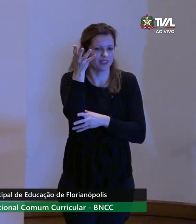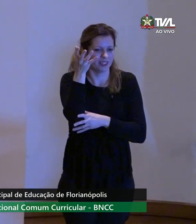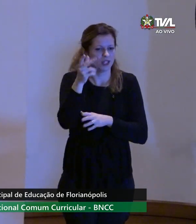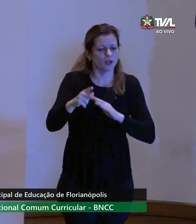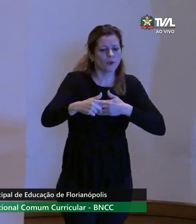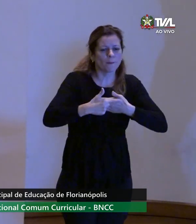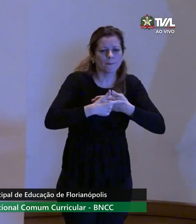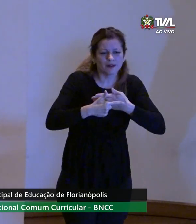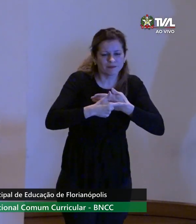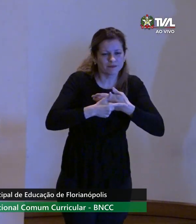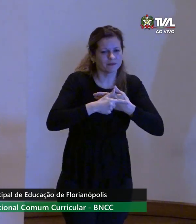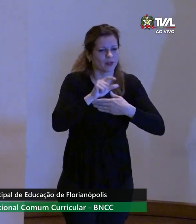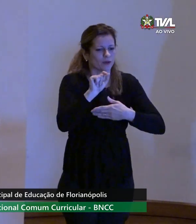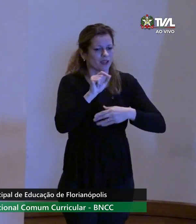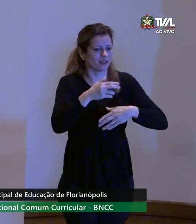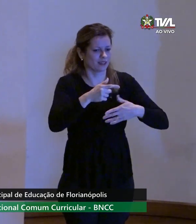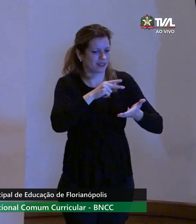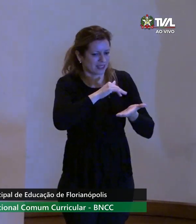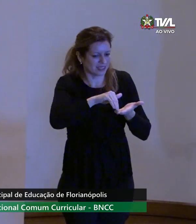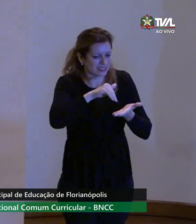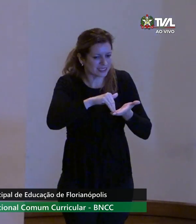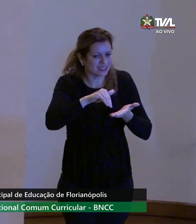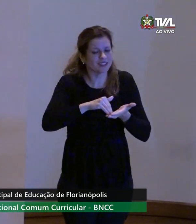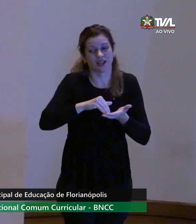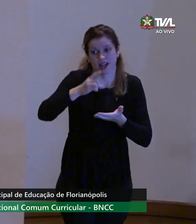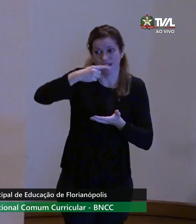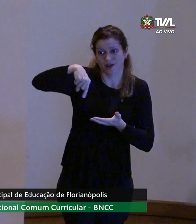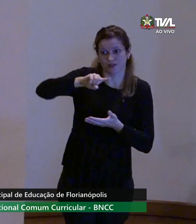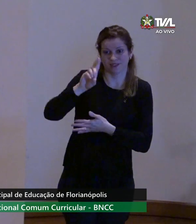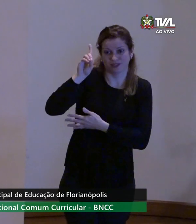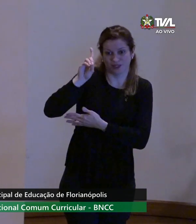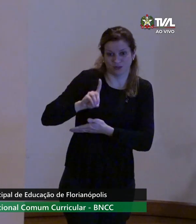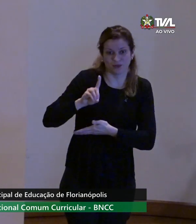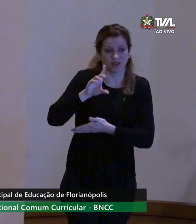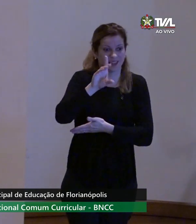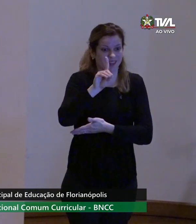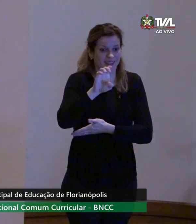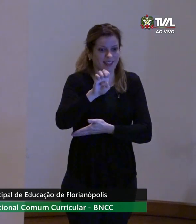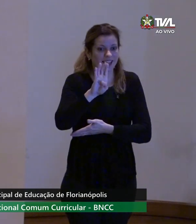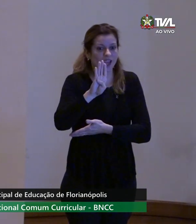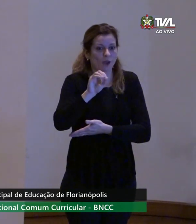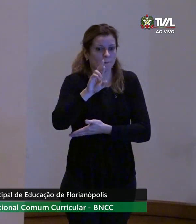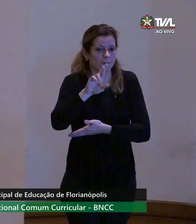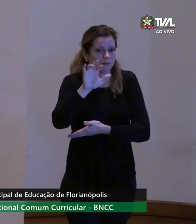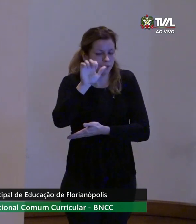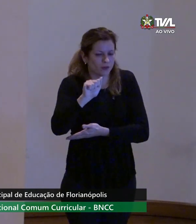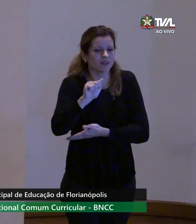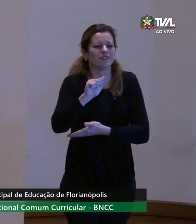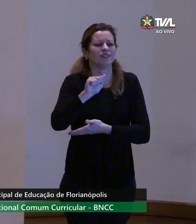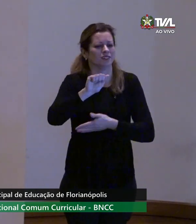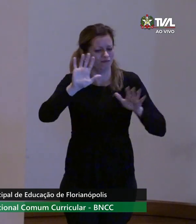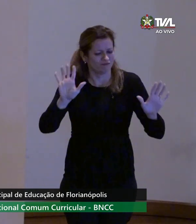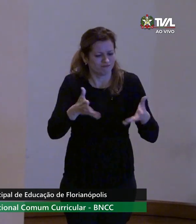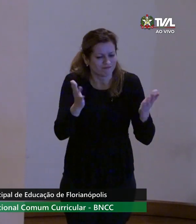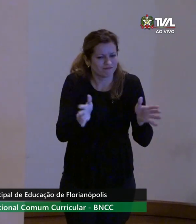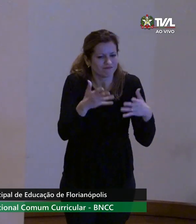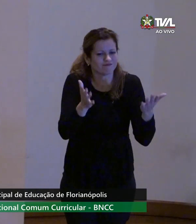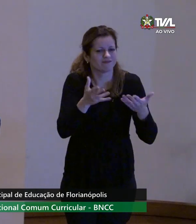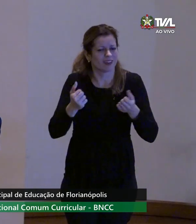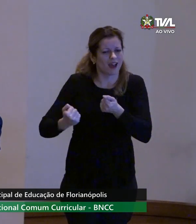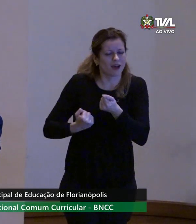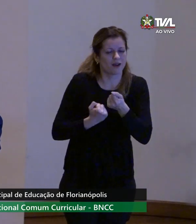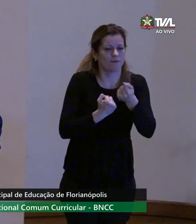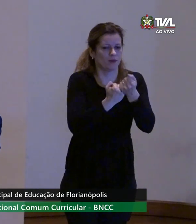é o papel como disse a nossa diretora Débora é o papel de incentivar entusiasmar apoiar